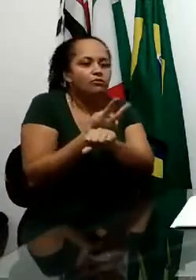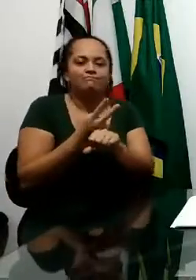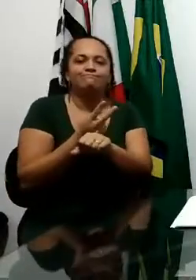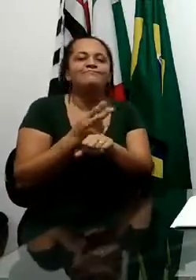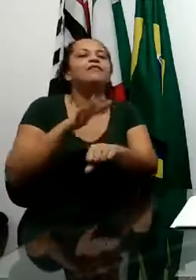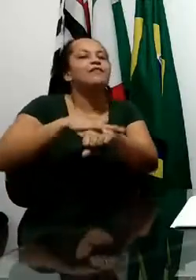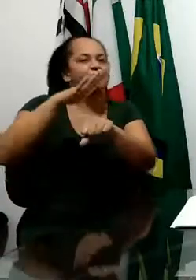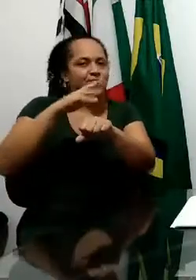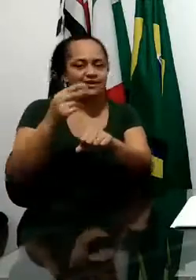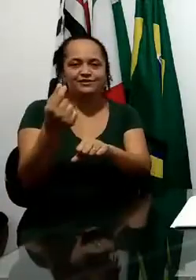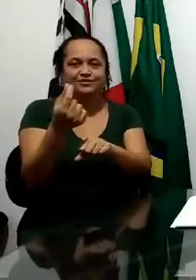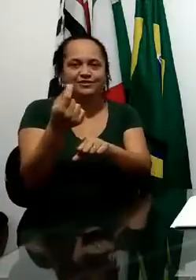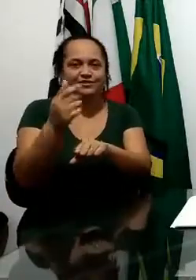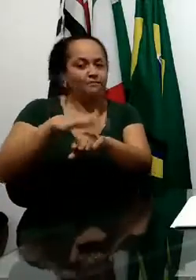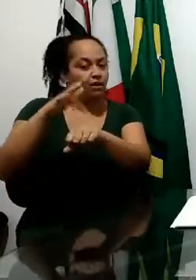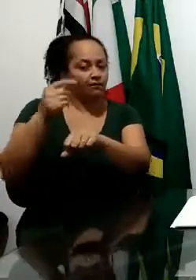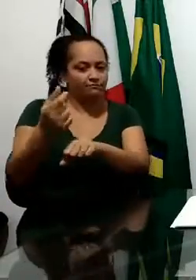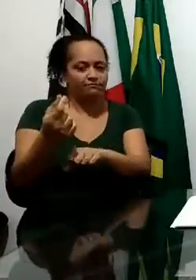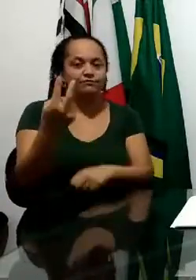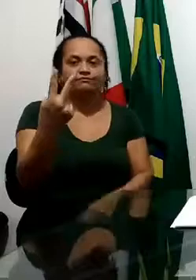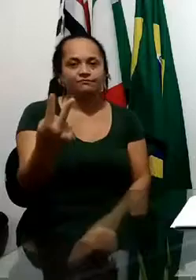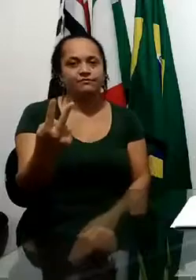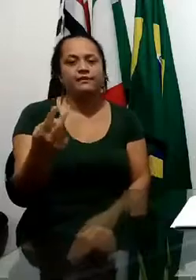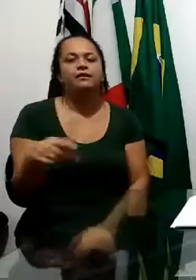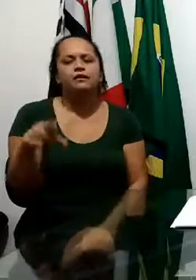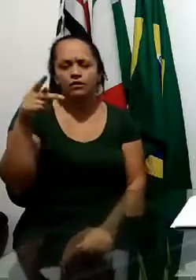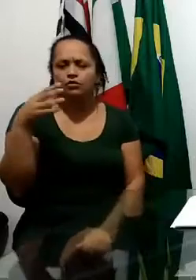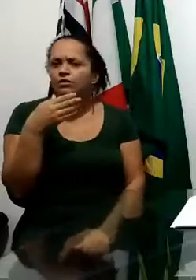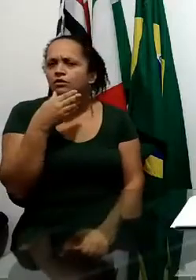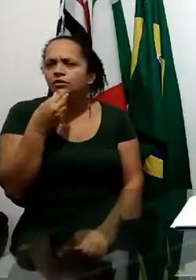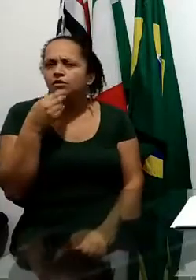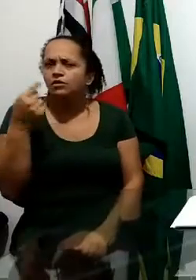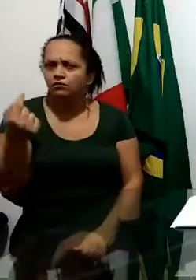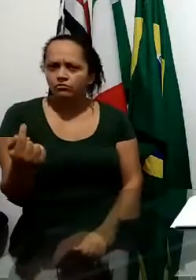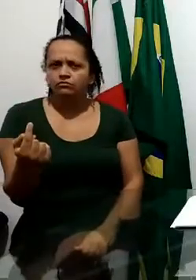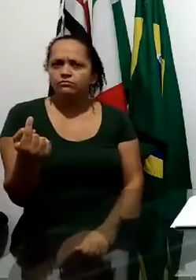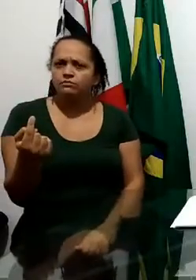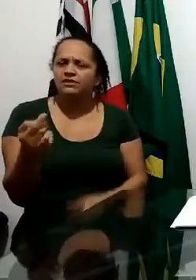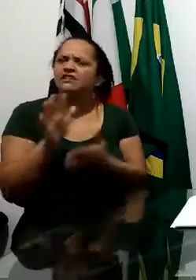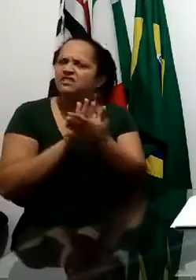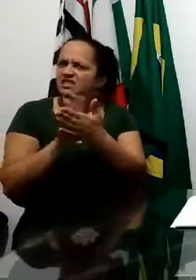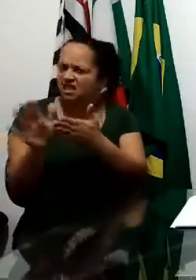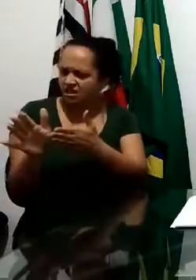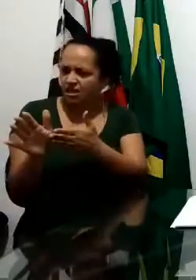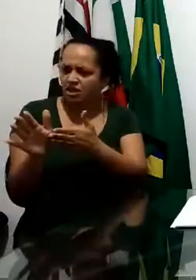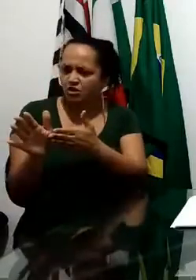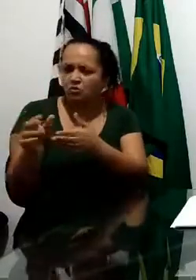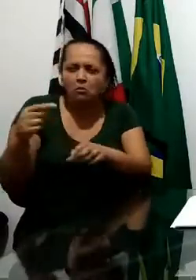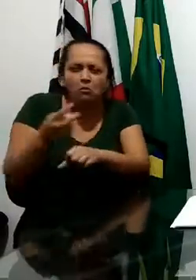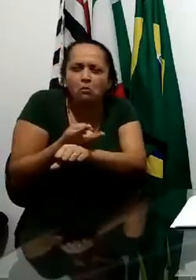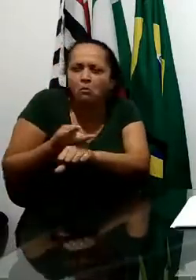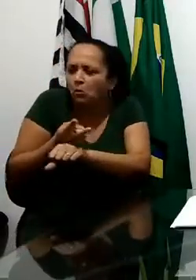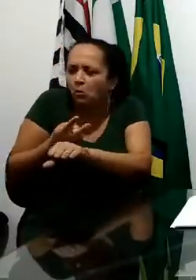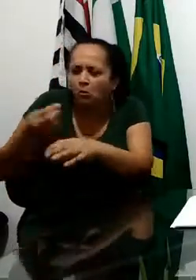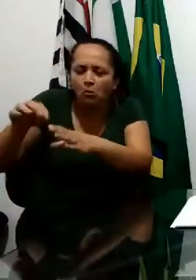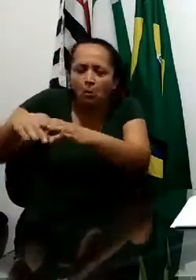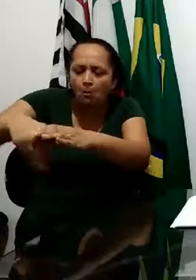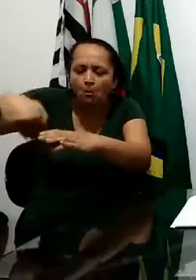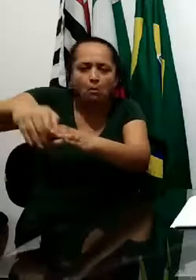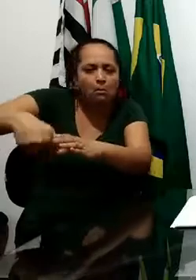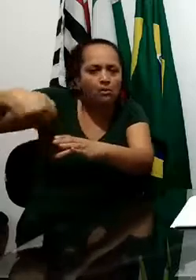2. O que recebera 1, saiu, abriu uma cova e